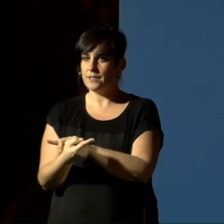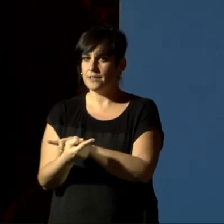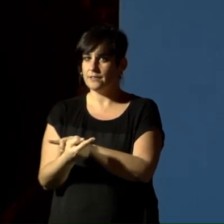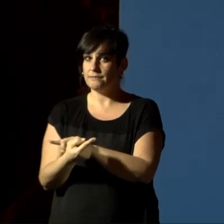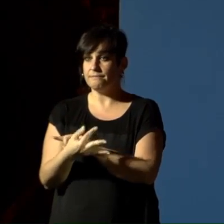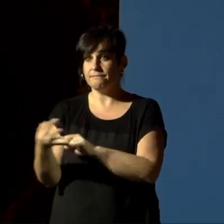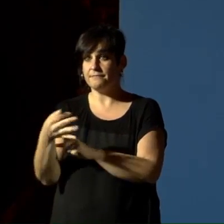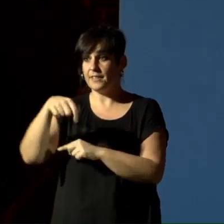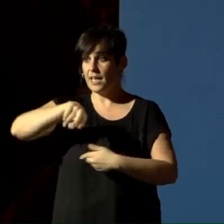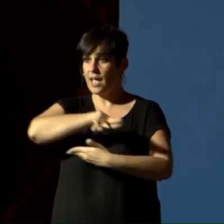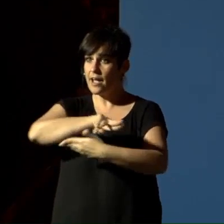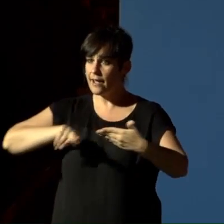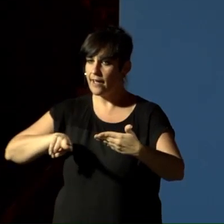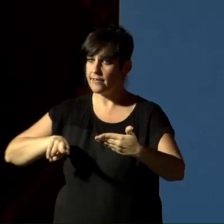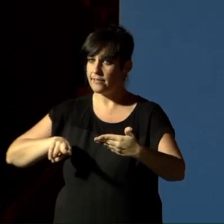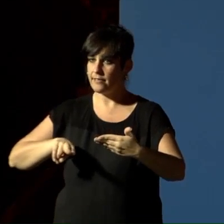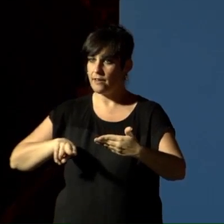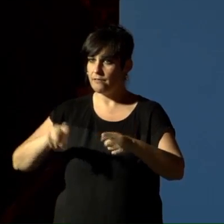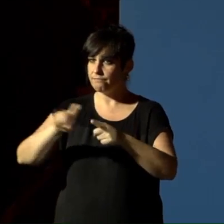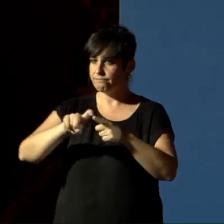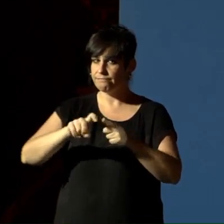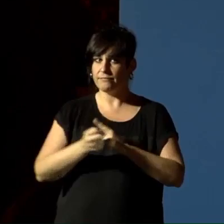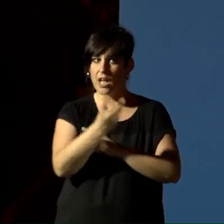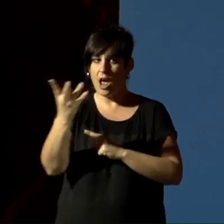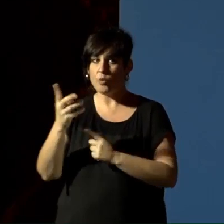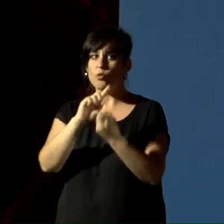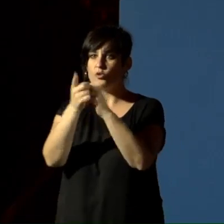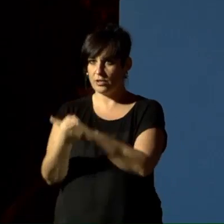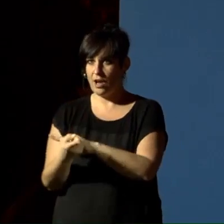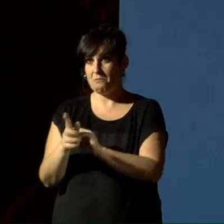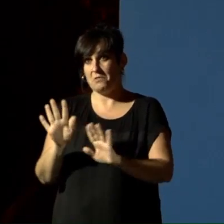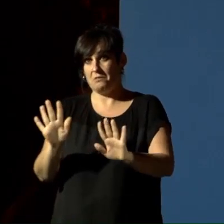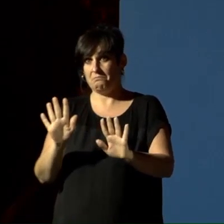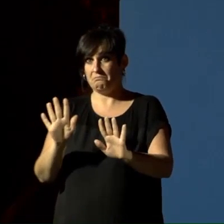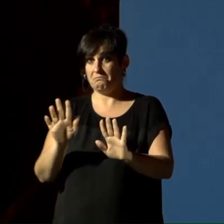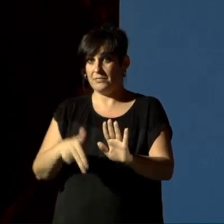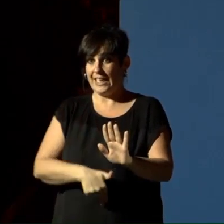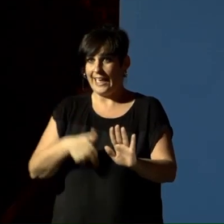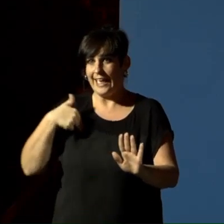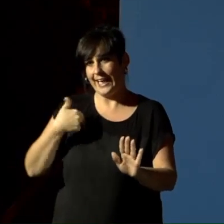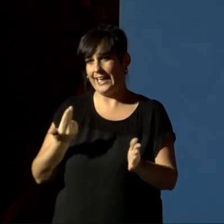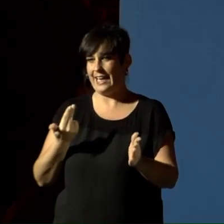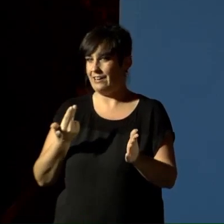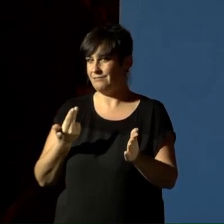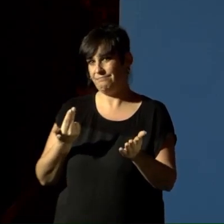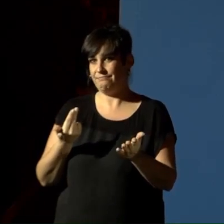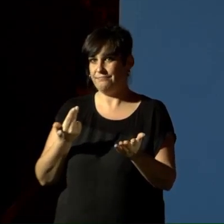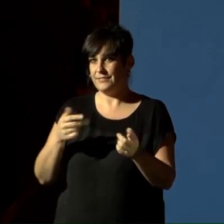Galicia ten cambiado en algúns aspectos, non? Aínda que non superou esa posición periférica, non? Ou